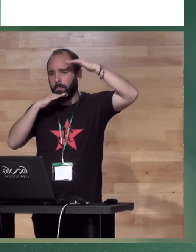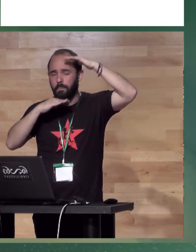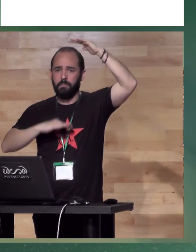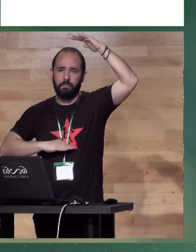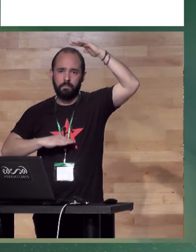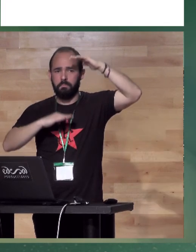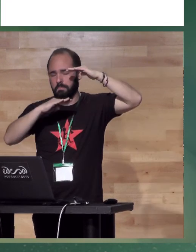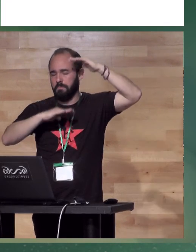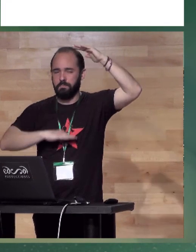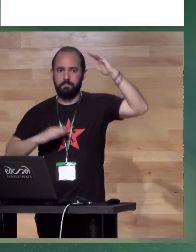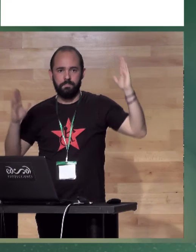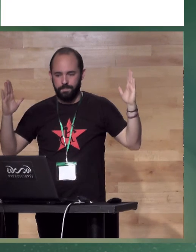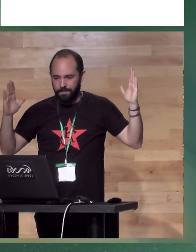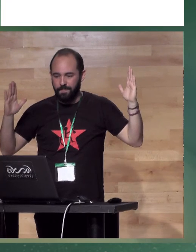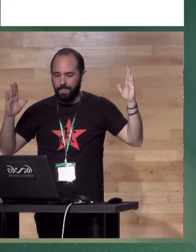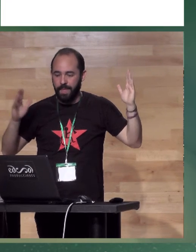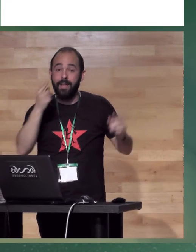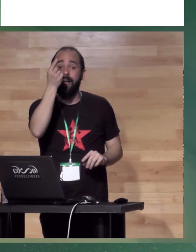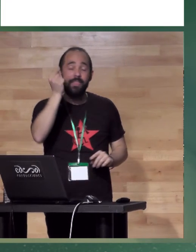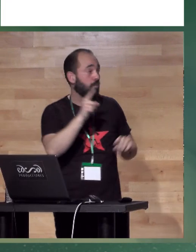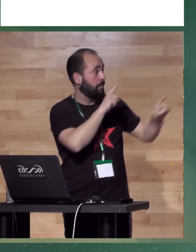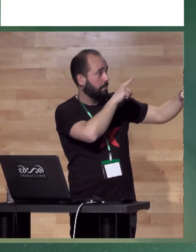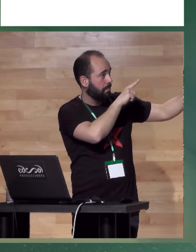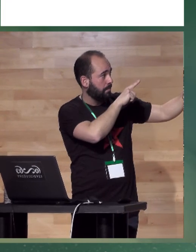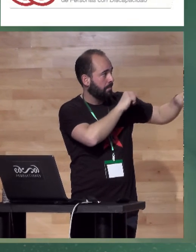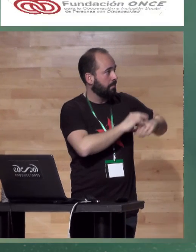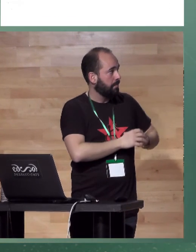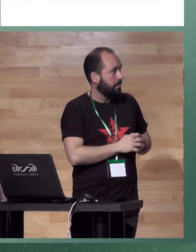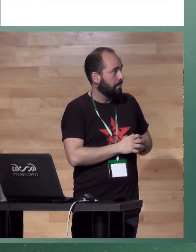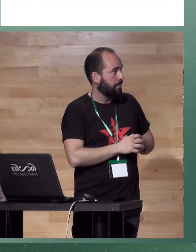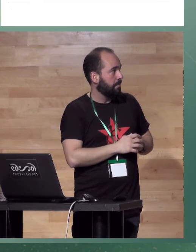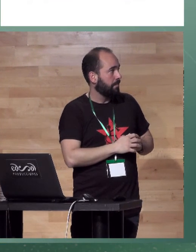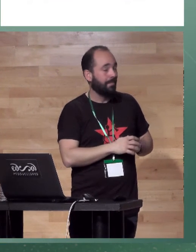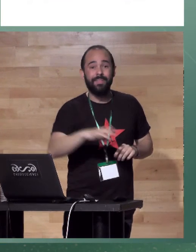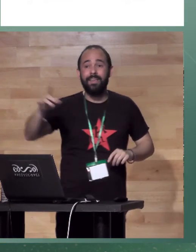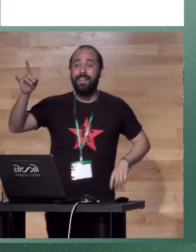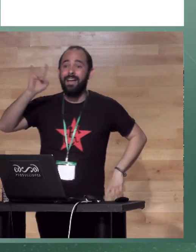¿Cómo es? La medida, el dibujo,